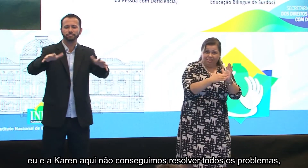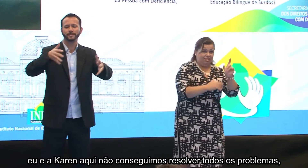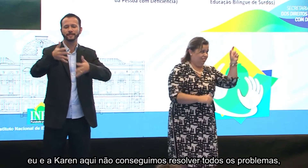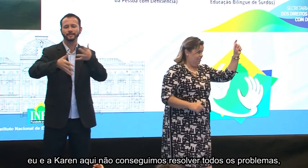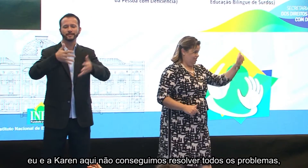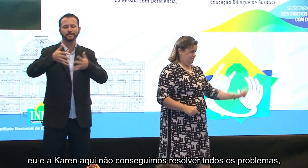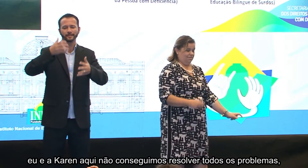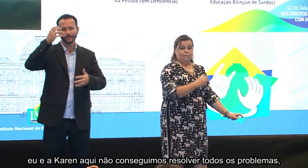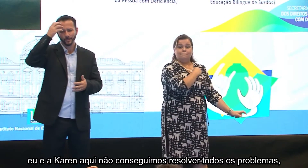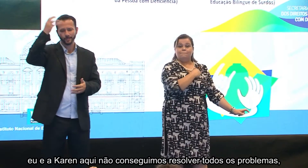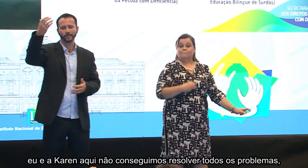resolver todos os problemas.